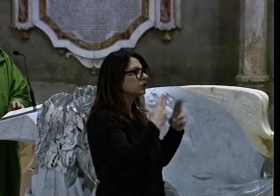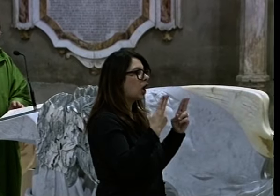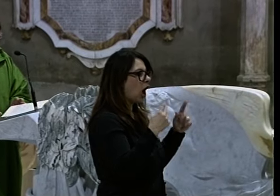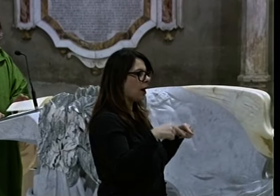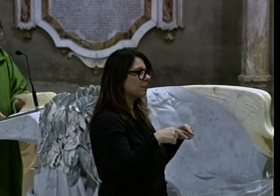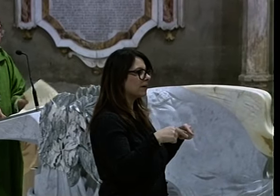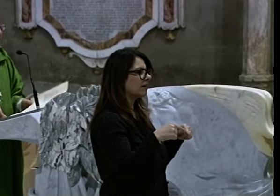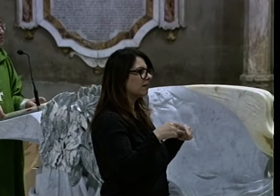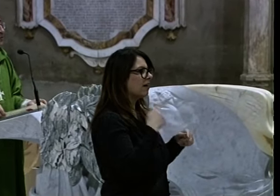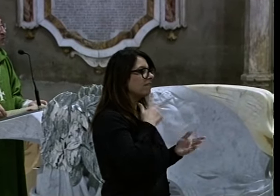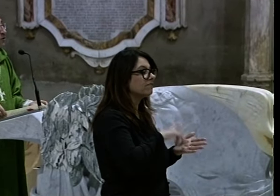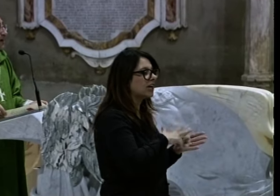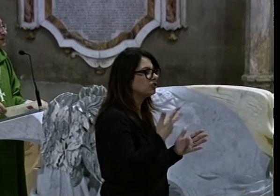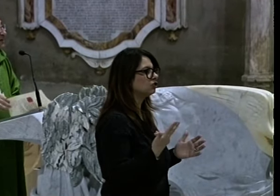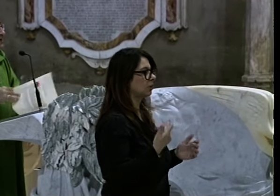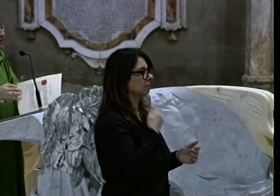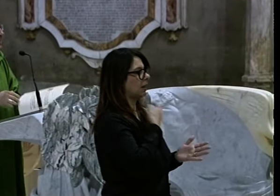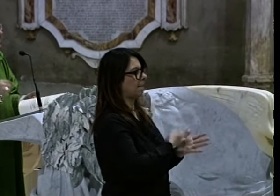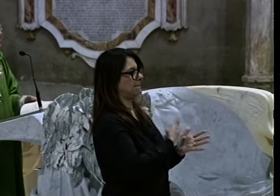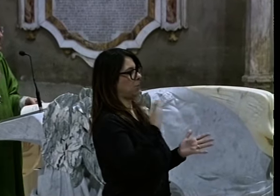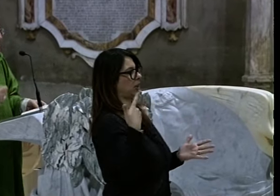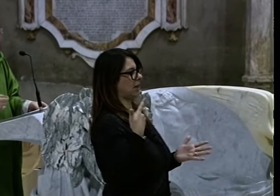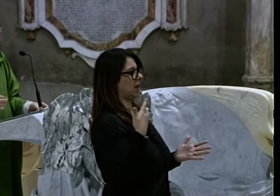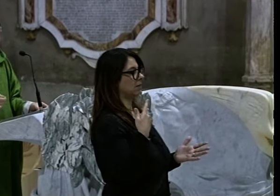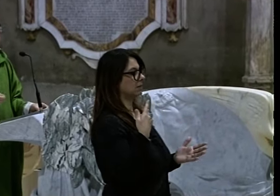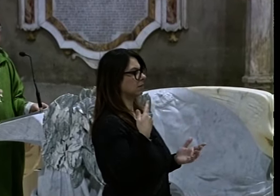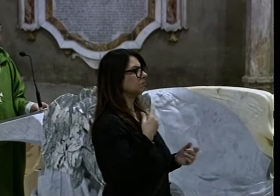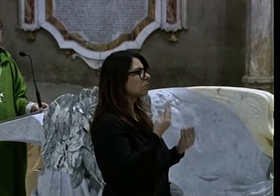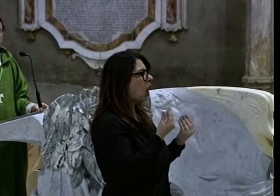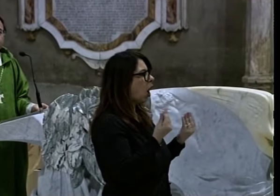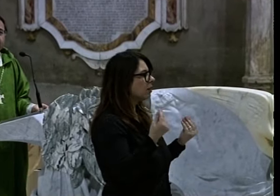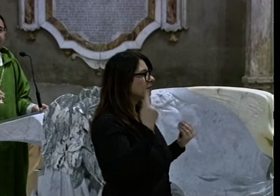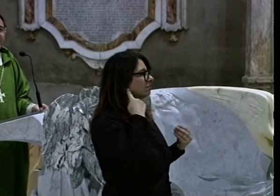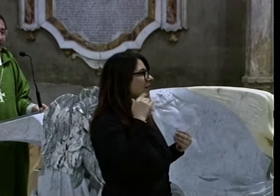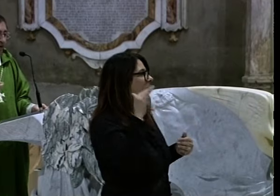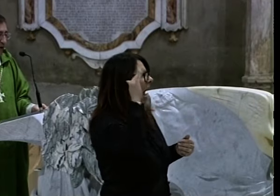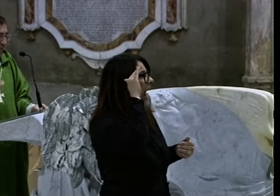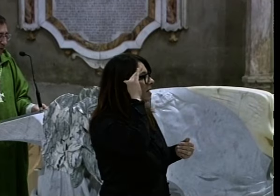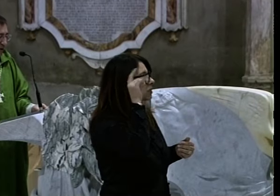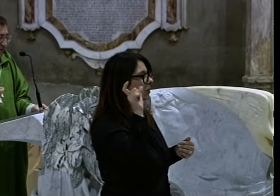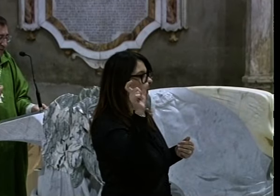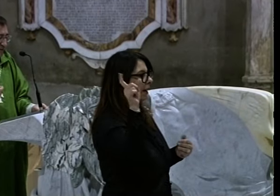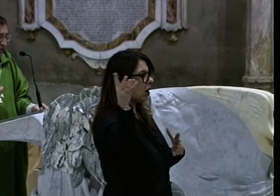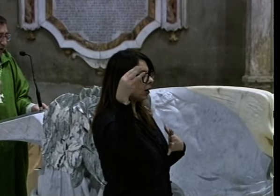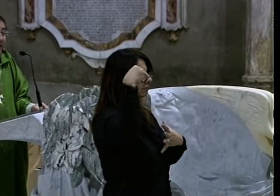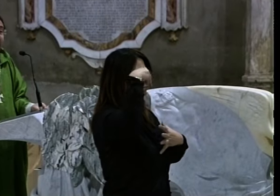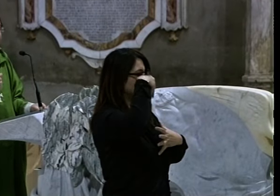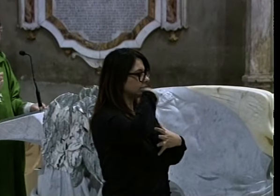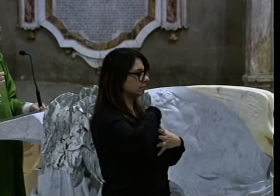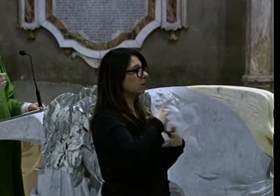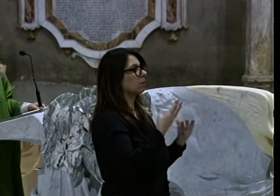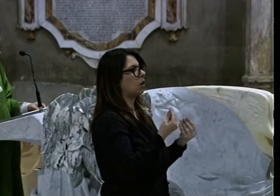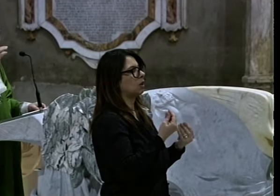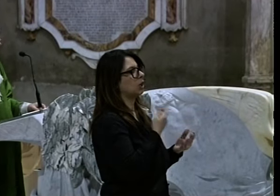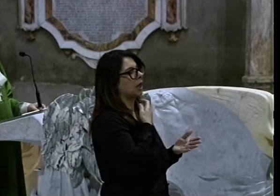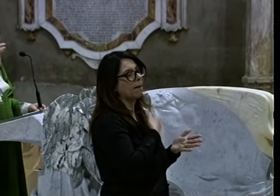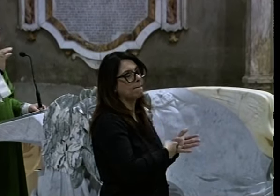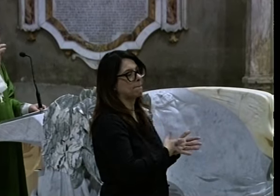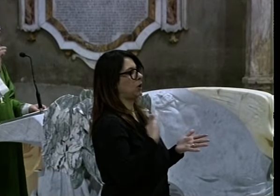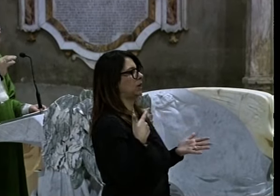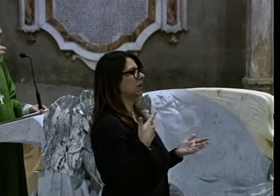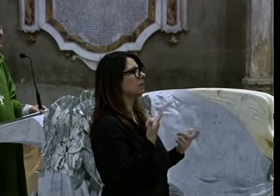Vangelo quanto è importante lasciare entrare, ascoltare davvero la parola del Signore, perché è